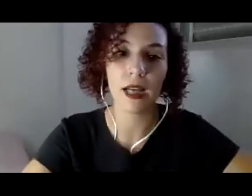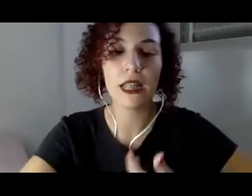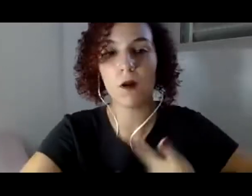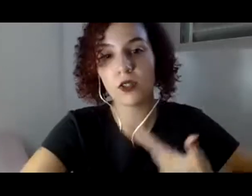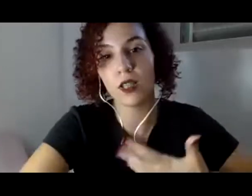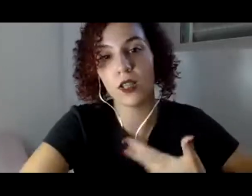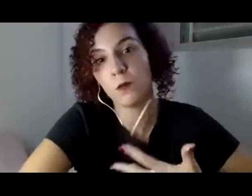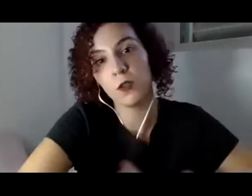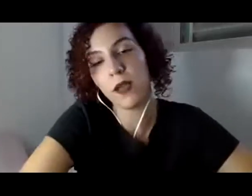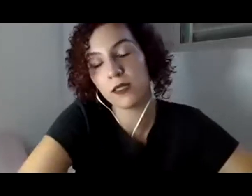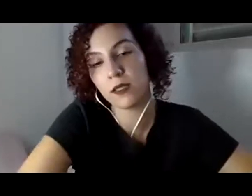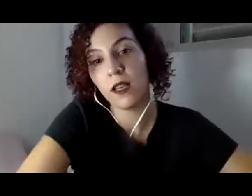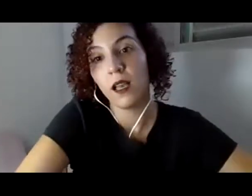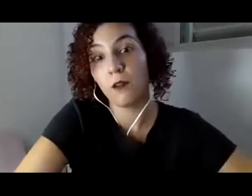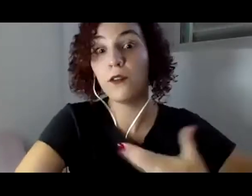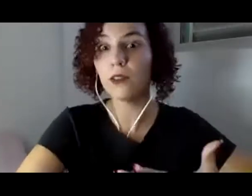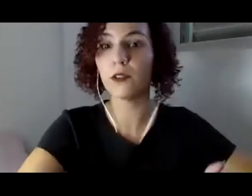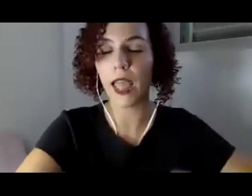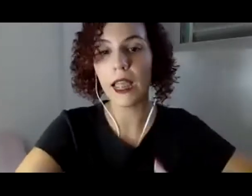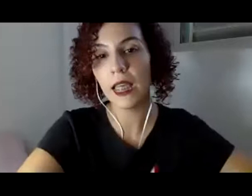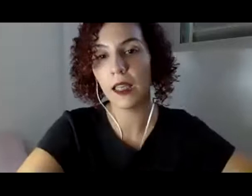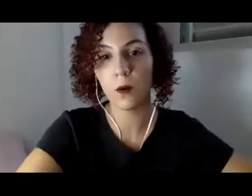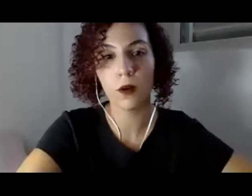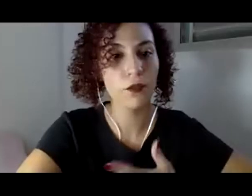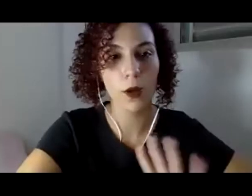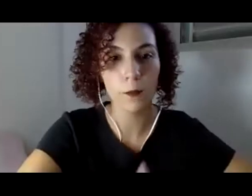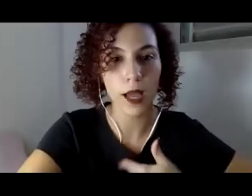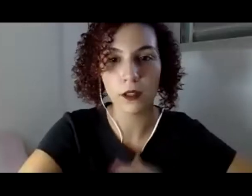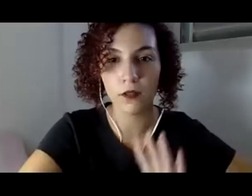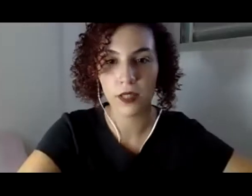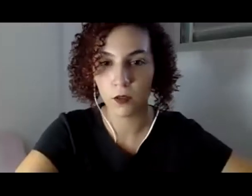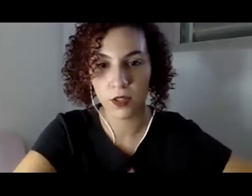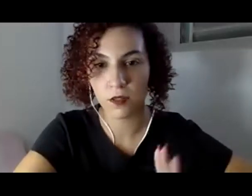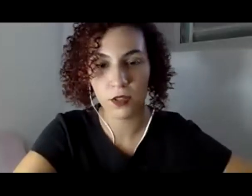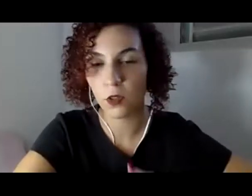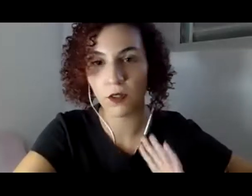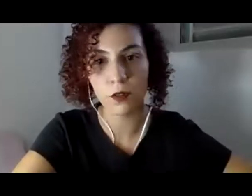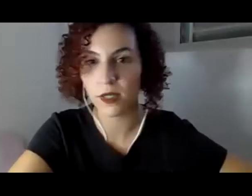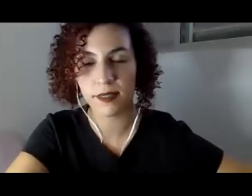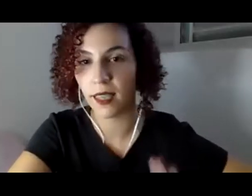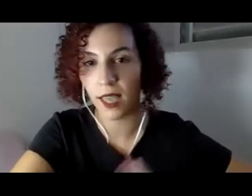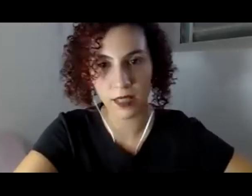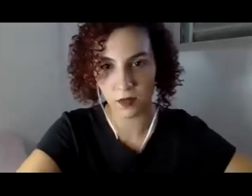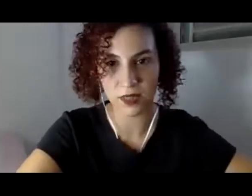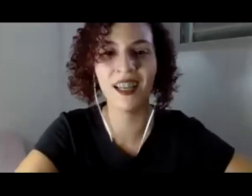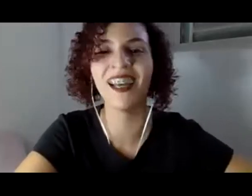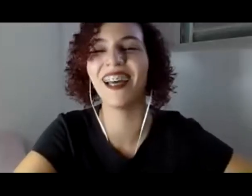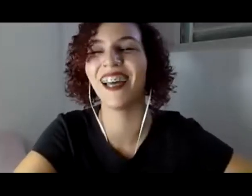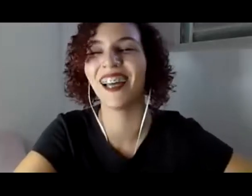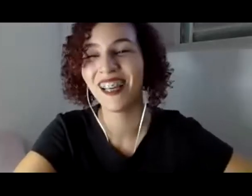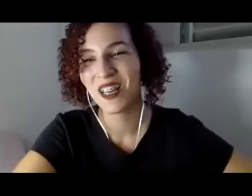muito bacana e eu acho que deixa muito mais vivo, né? E rico. Eu fico arrepiada toda vez que eu vejo esse vídeo, eu já vi umas 500